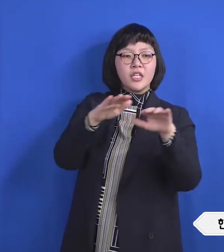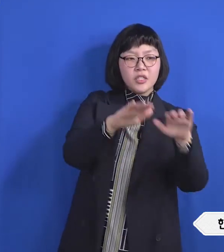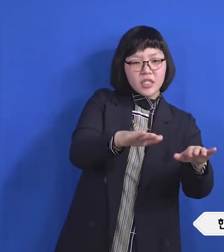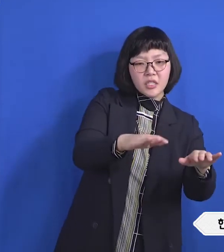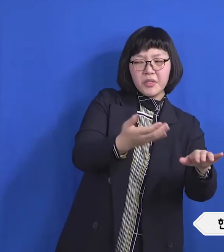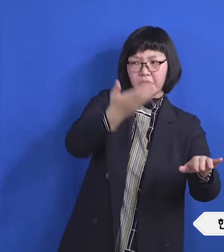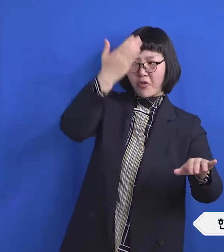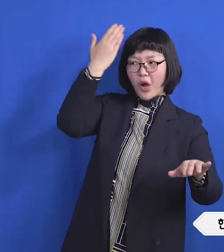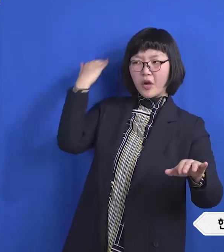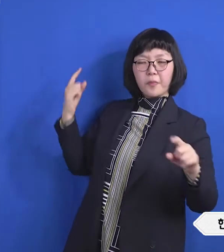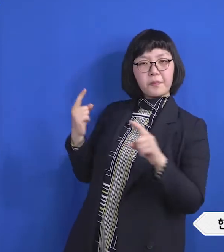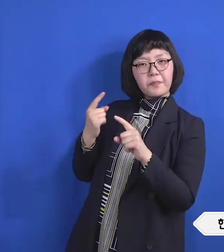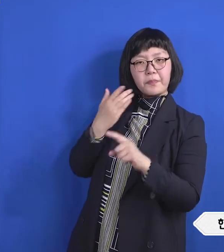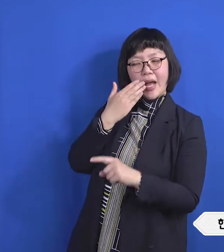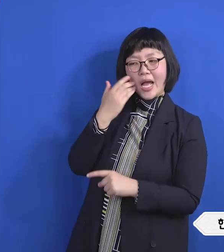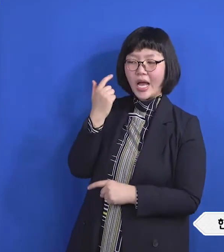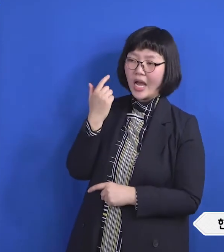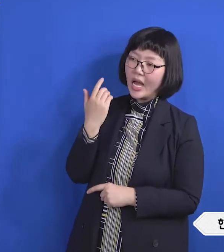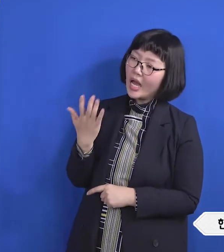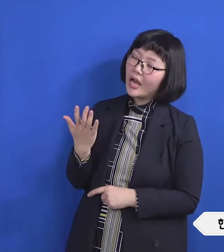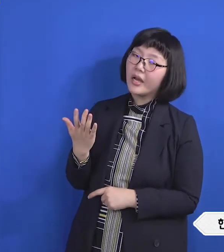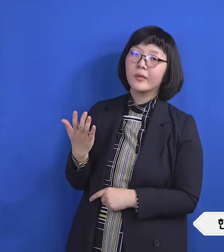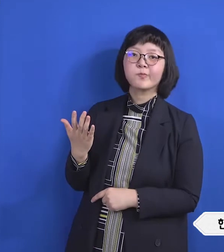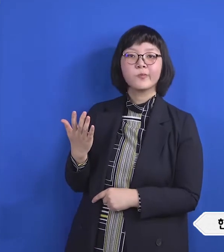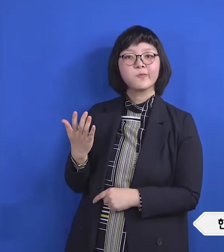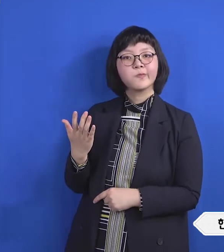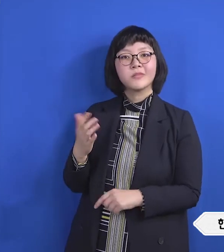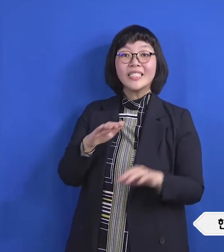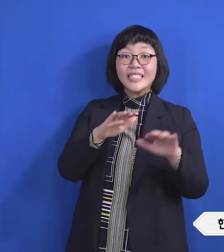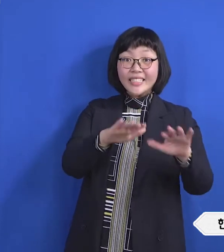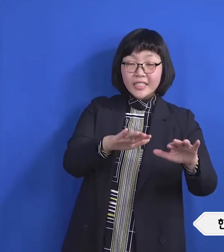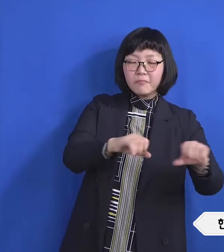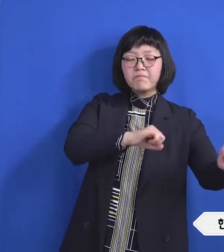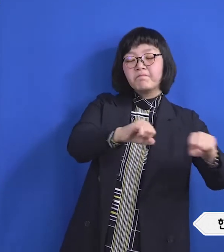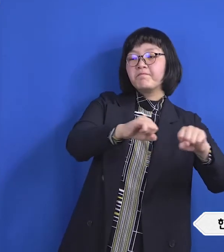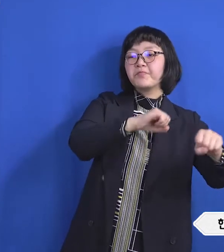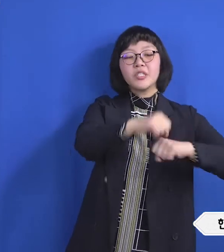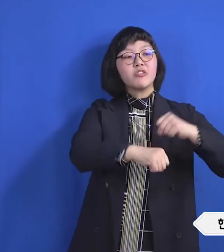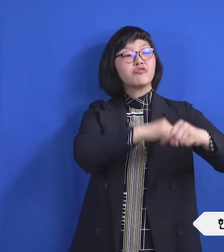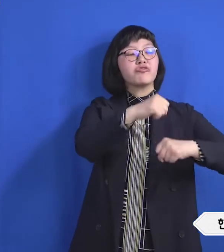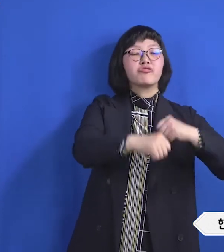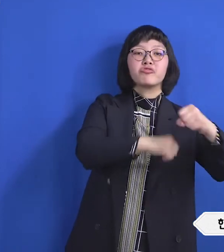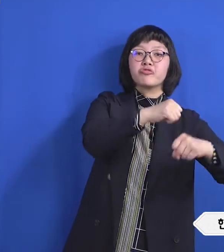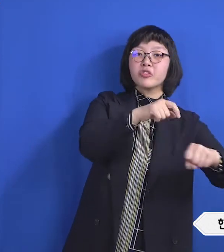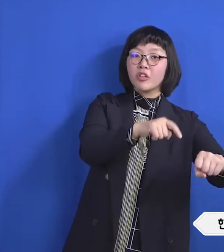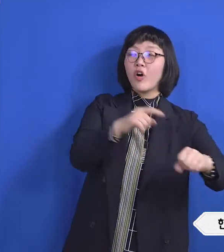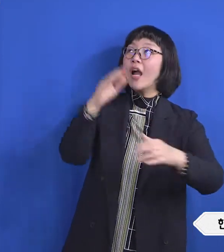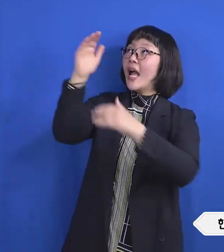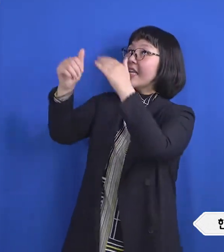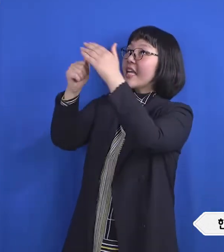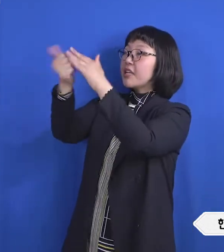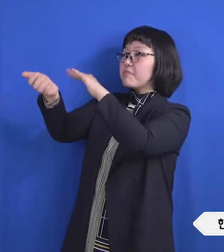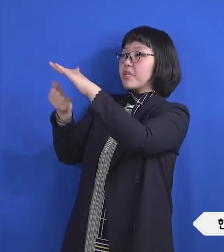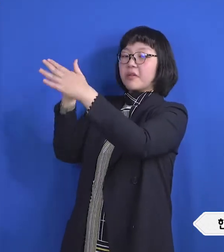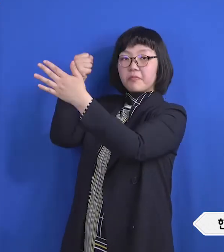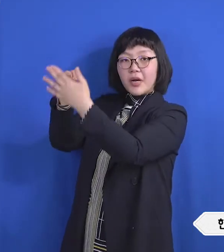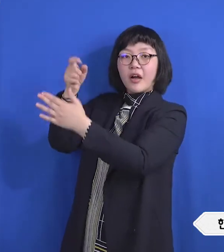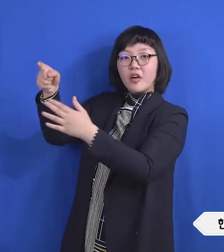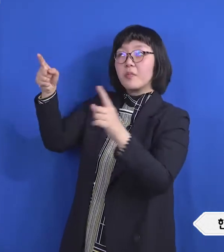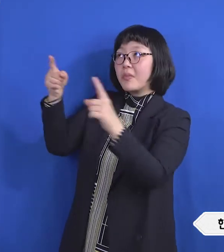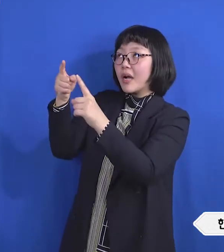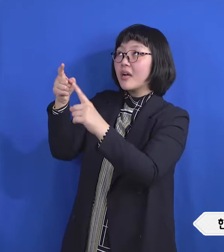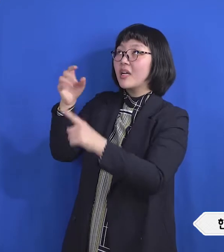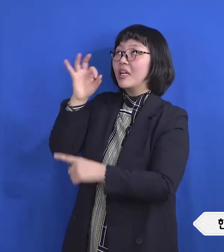수 있느냐? 내가 자유의지를 가지고 자유롭게 행동하는 것이 하나님이 정해놓은 예정을 바꿀 수 있느냐? 그건 안